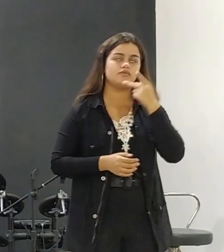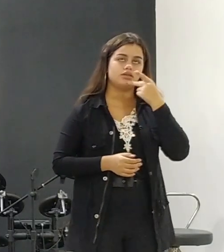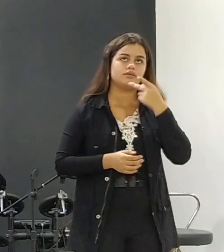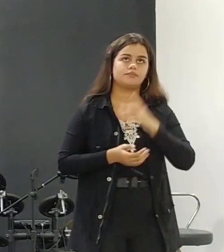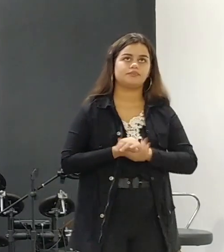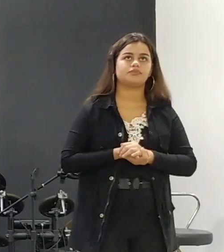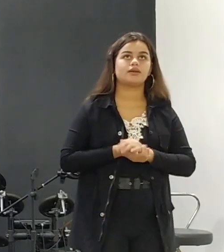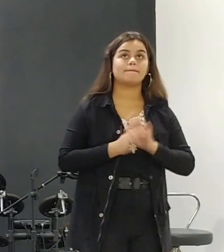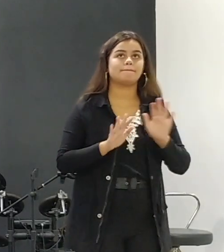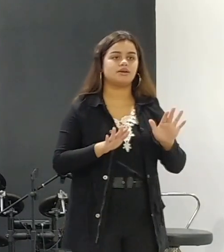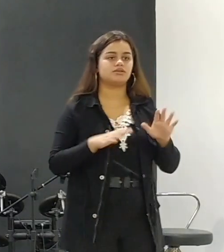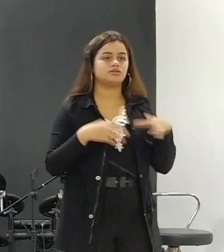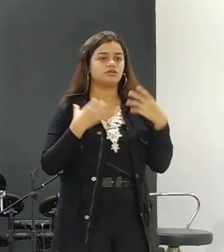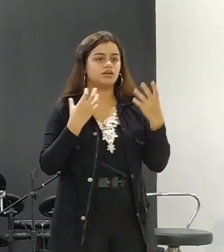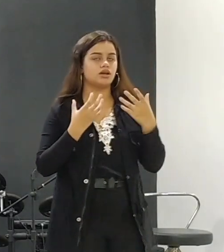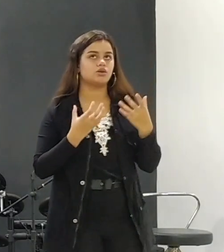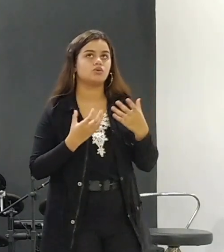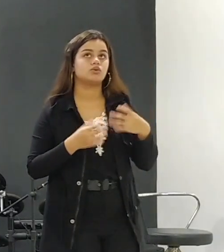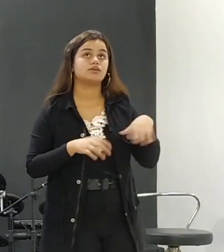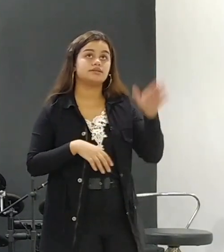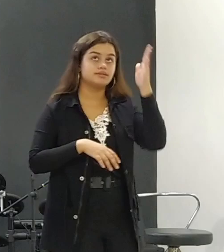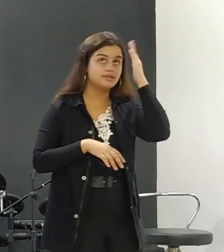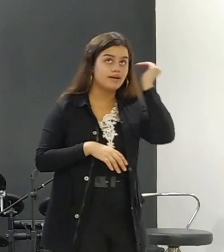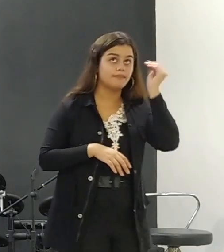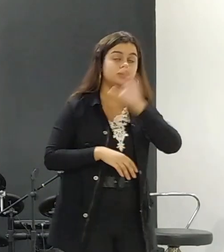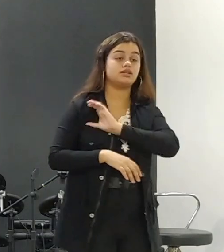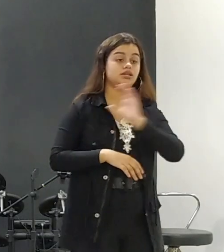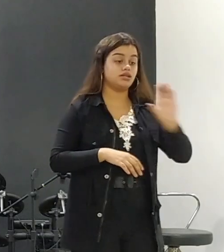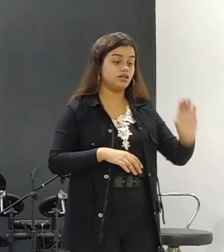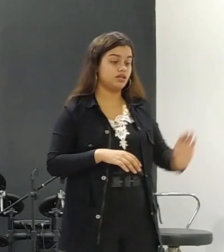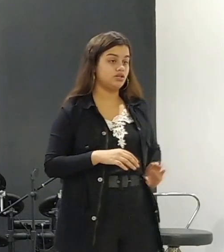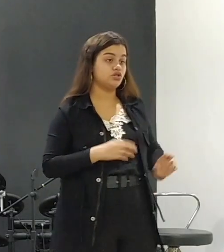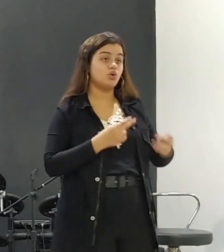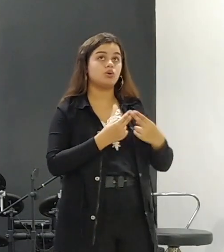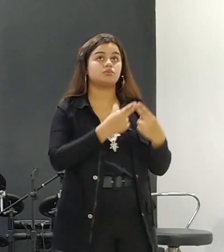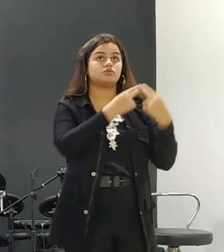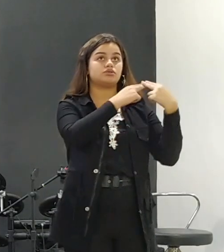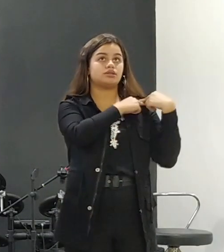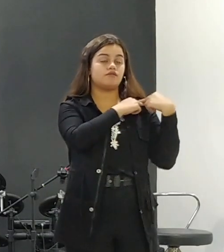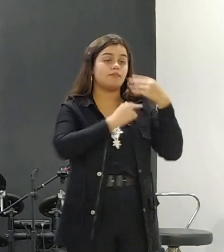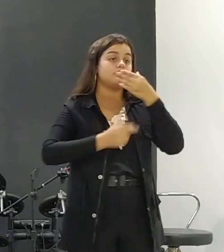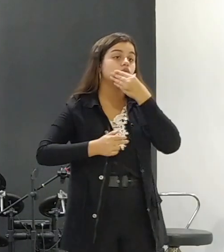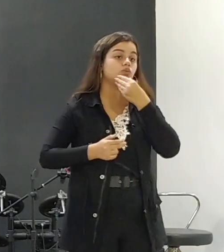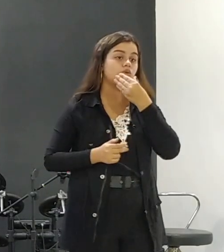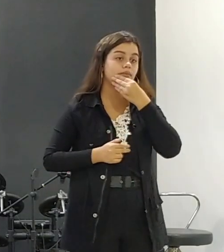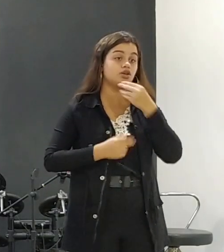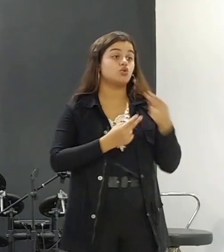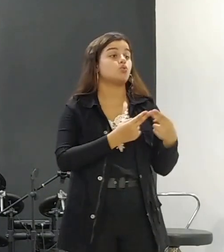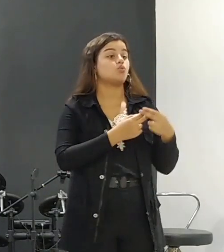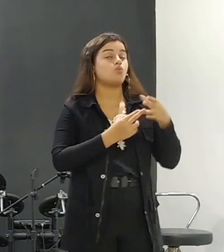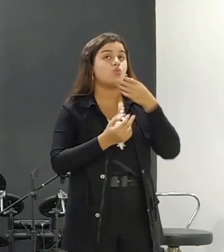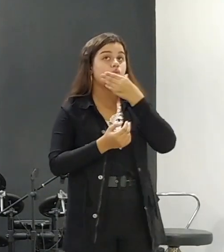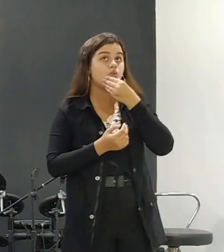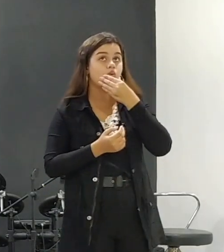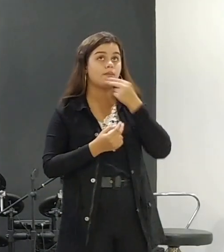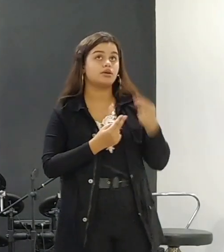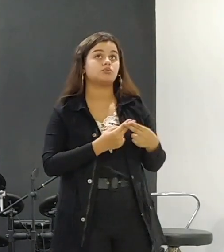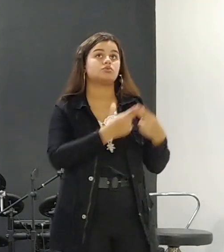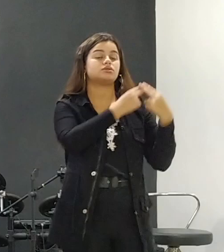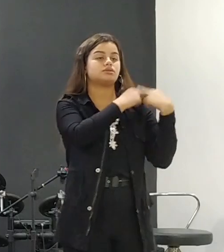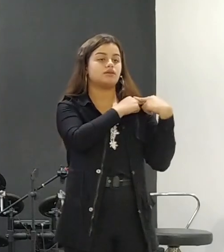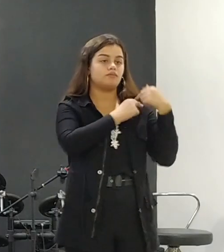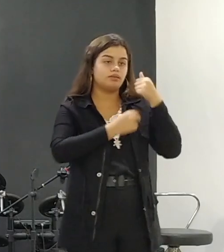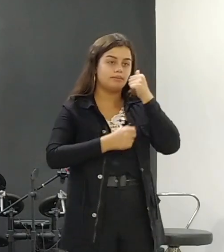sobre isso. Ele diz: mas quero que saibais que Cristo é a cabeça de todo homem, e o homem é a cabeça da mulher,